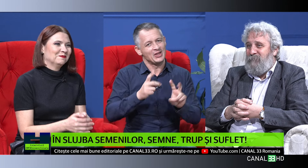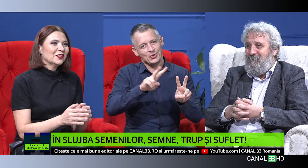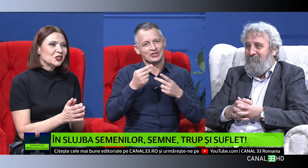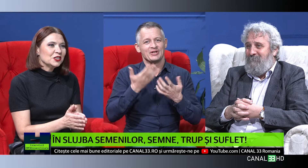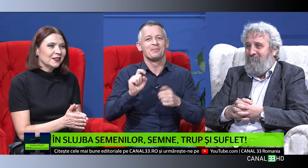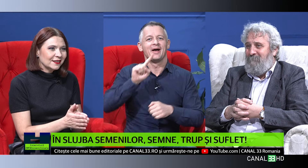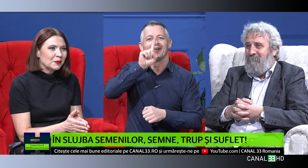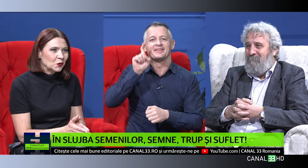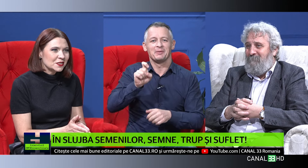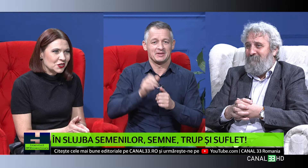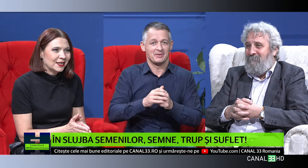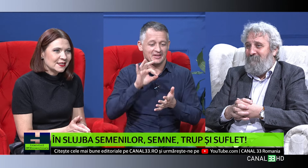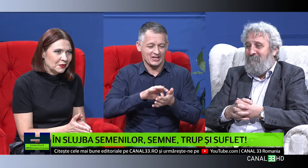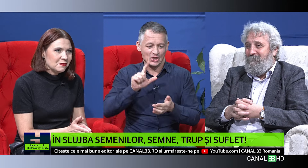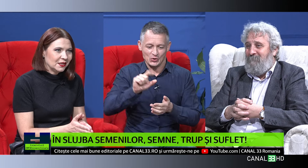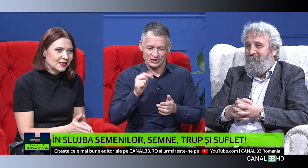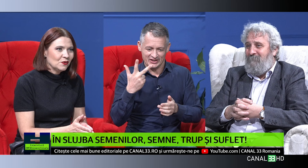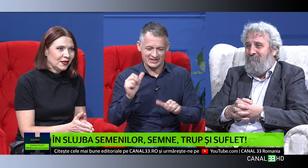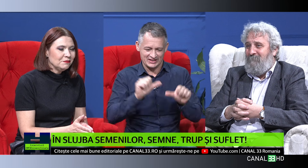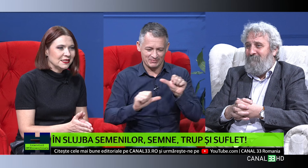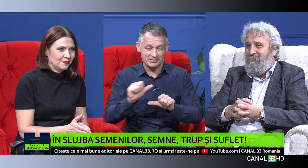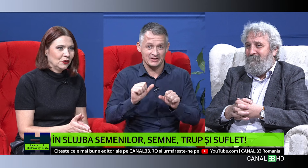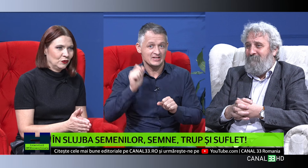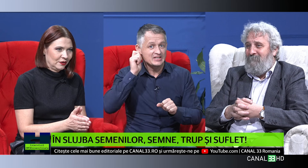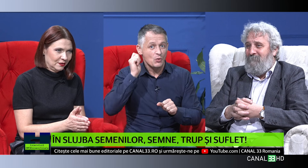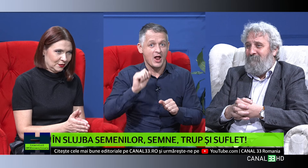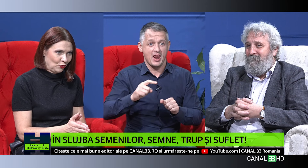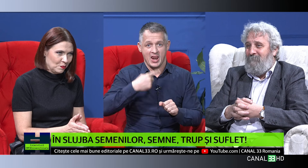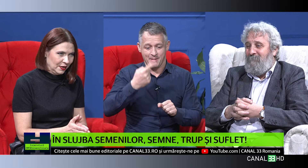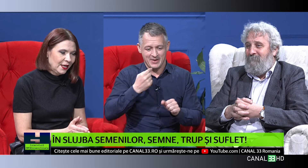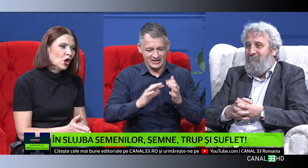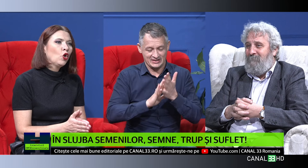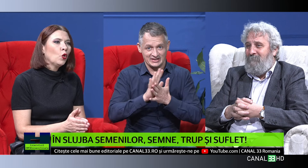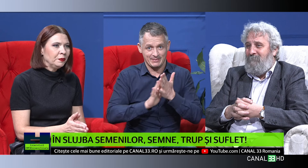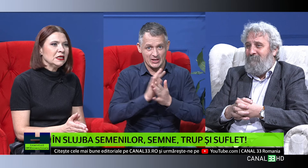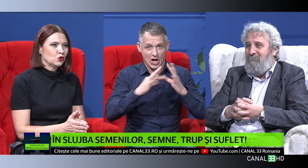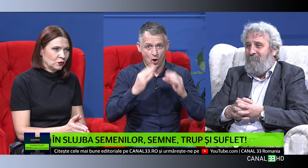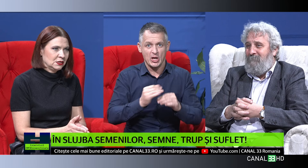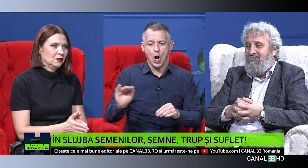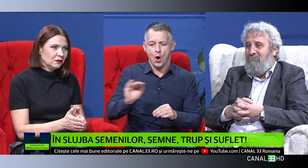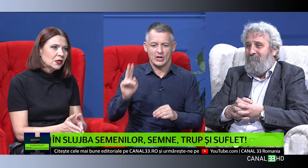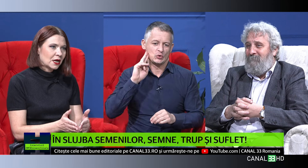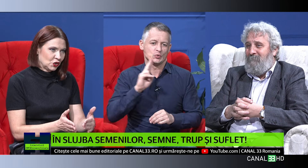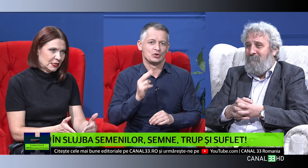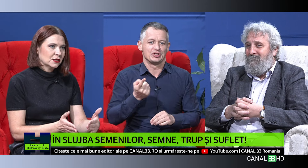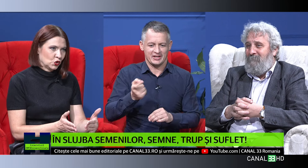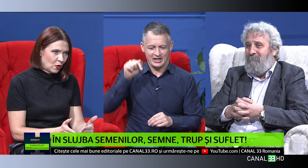Așa. Și pe 23 septembrie, de ziua limbii semnelor române, copiii surzi din această